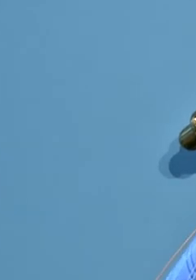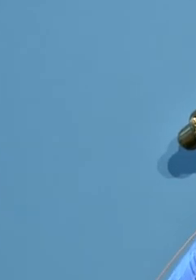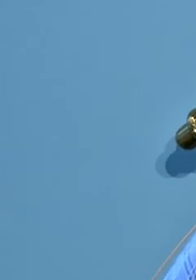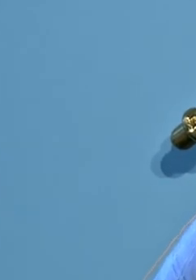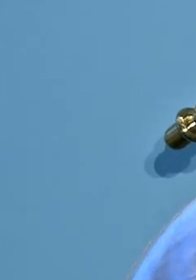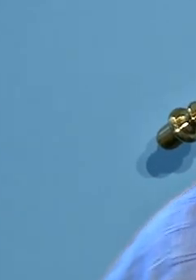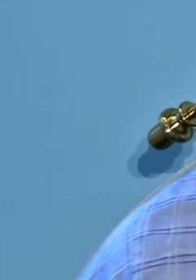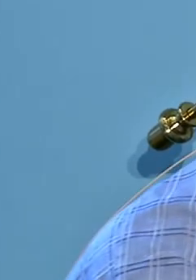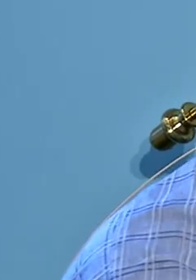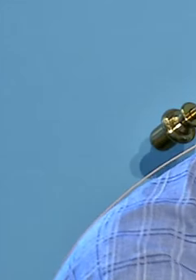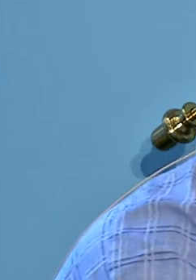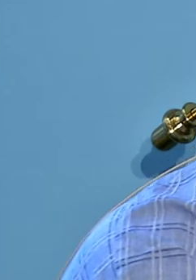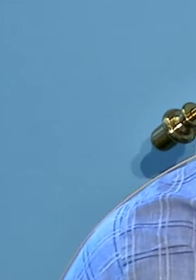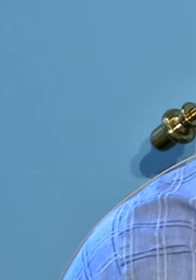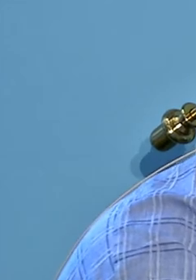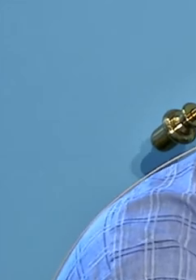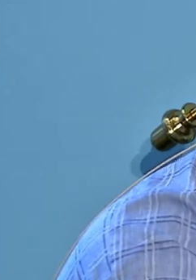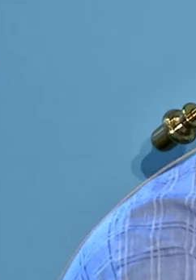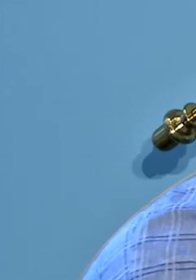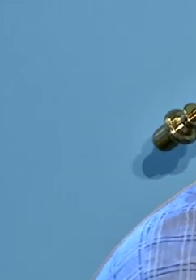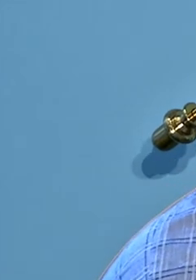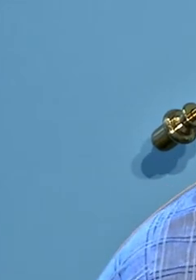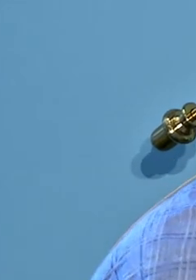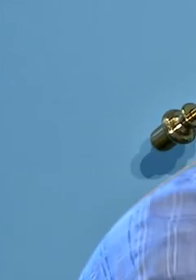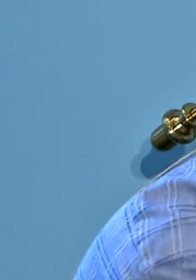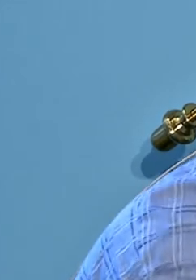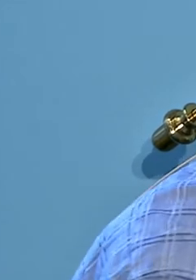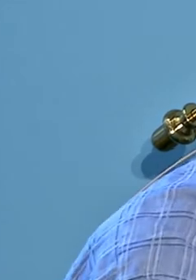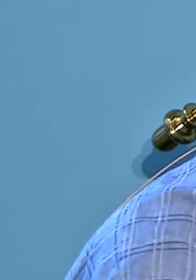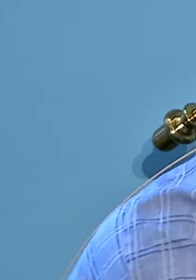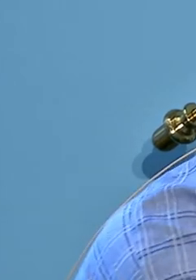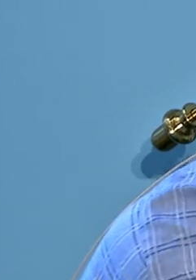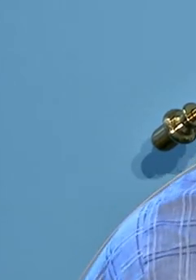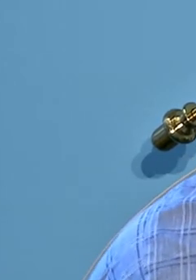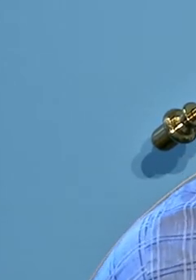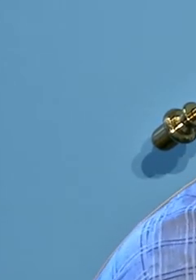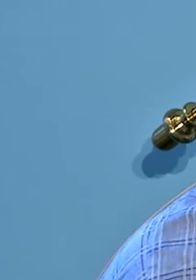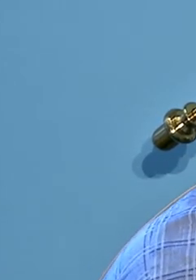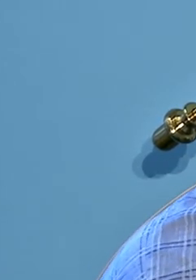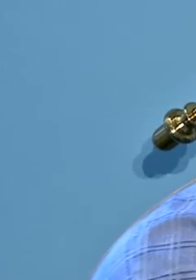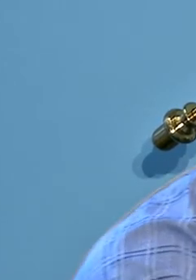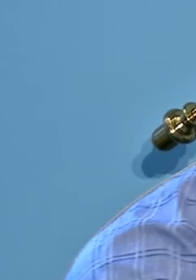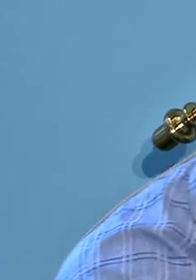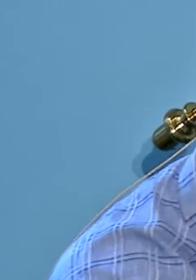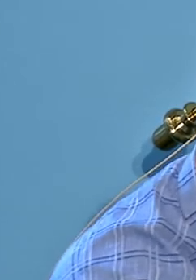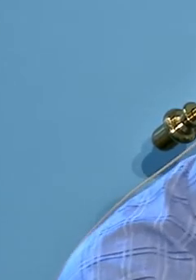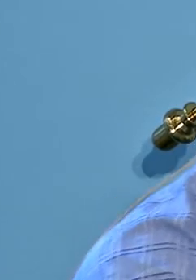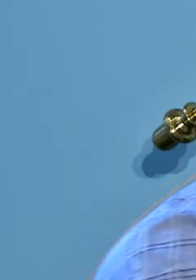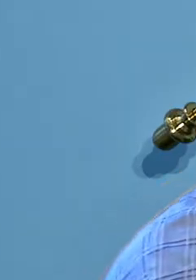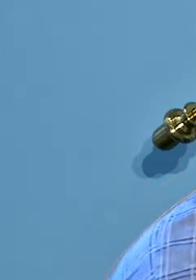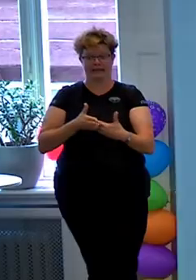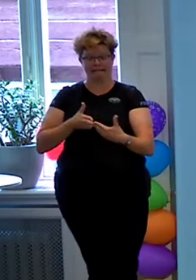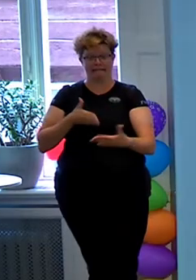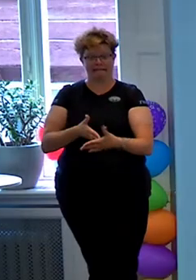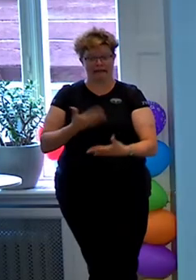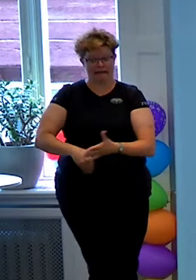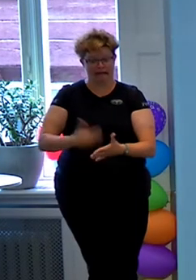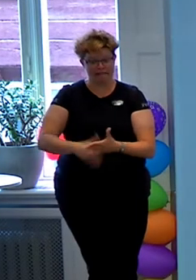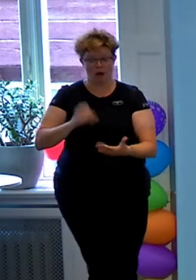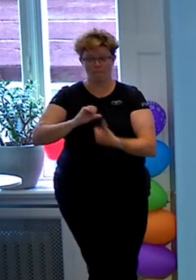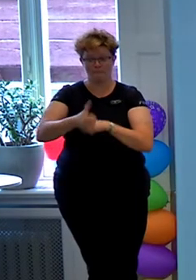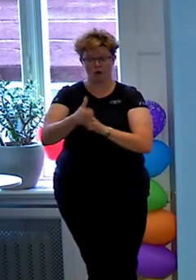Så hur gör vi detta på ett optimalt sätt? För vi vill ju spela boll, vi har ju nog med gränshinder om det nu försvinner partner emellan.